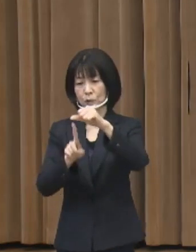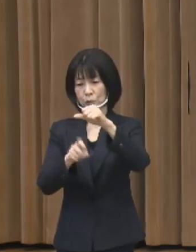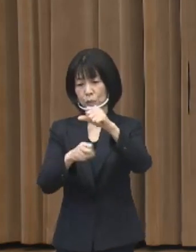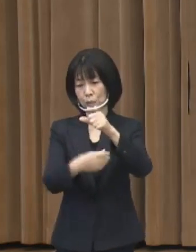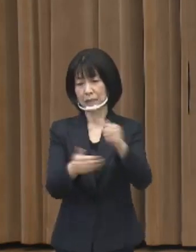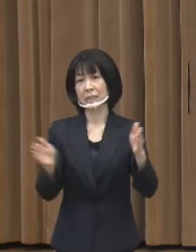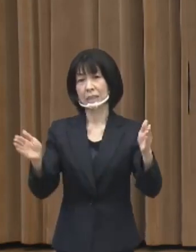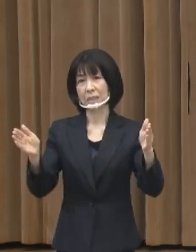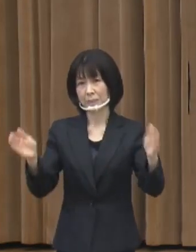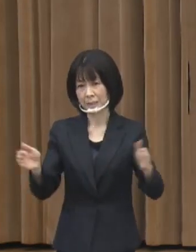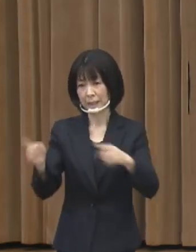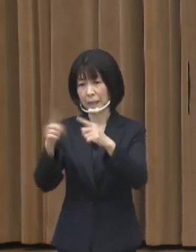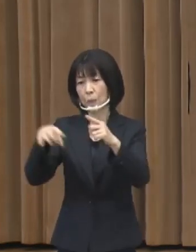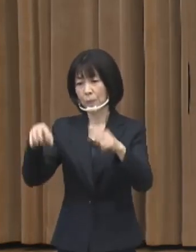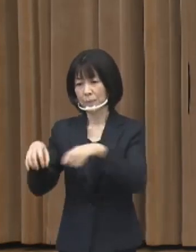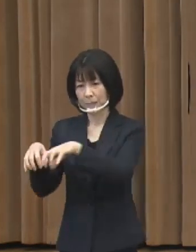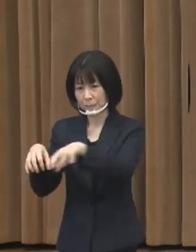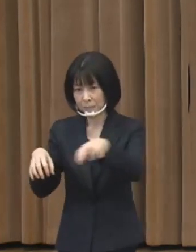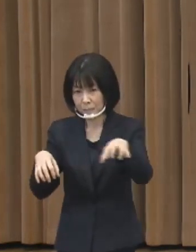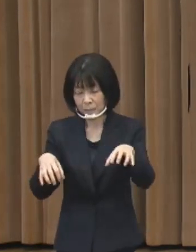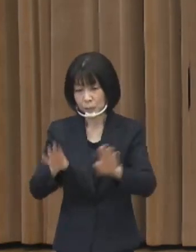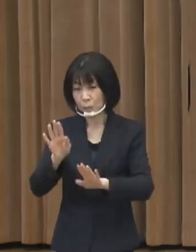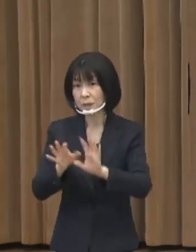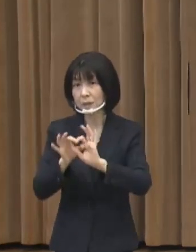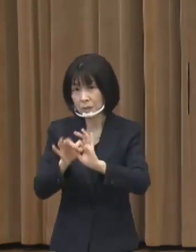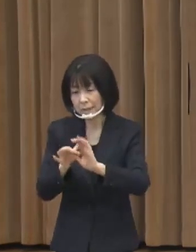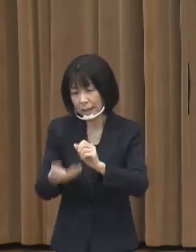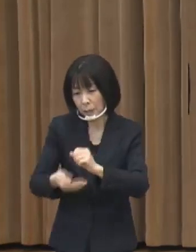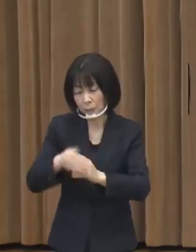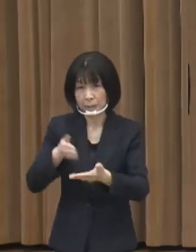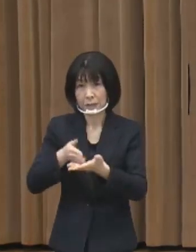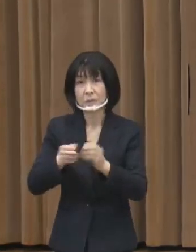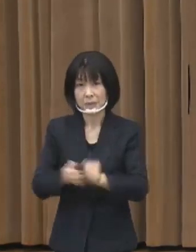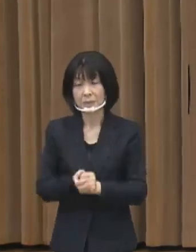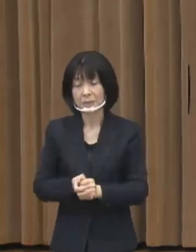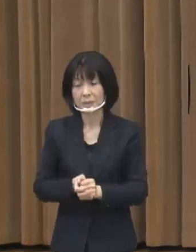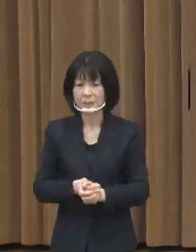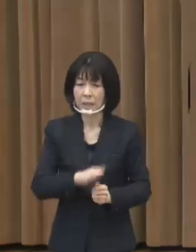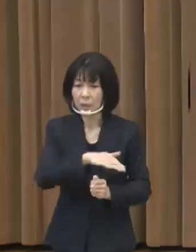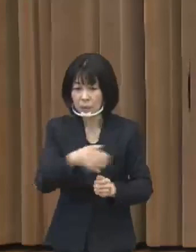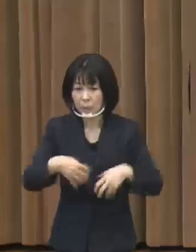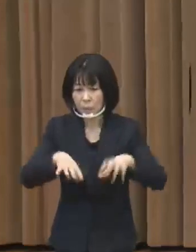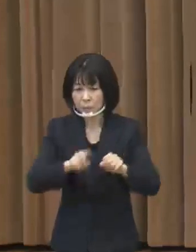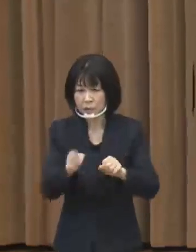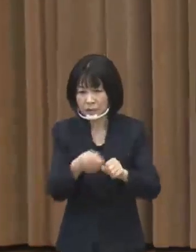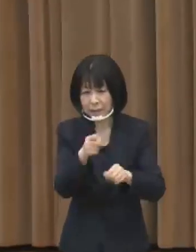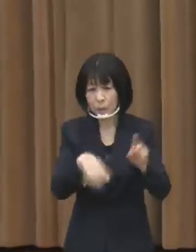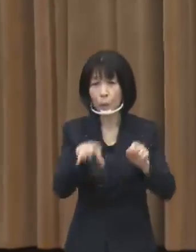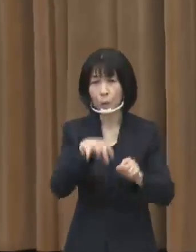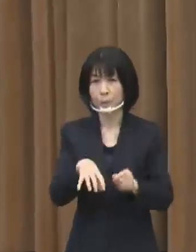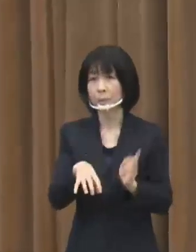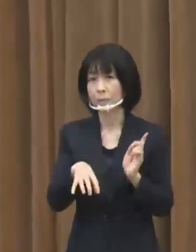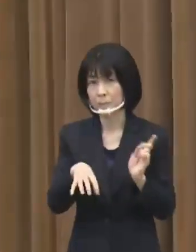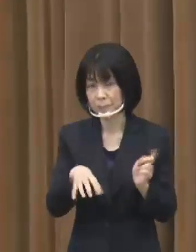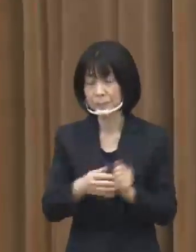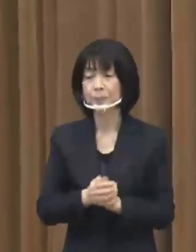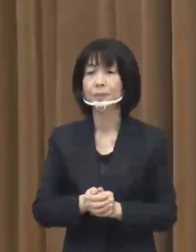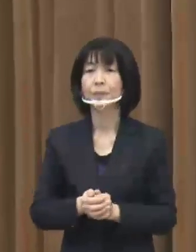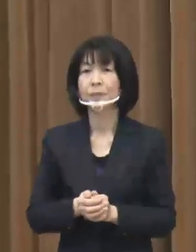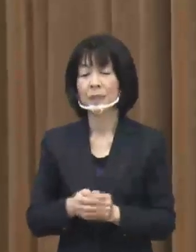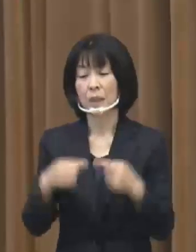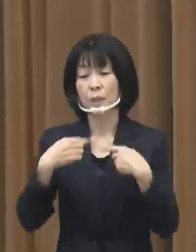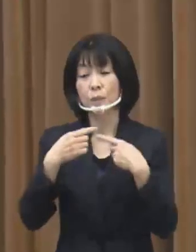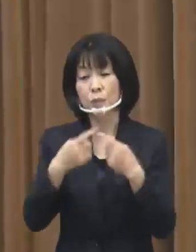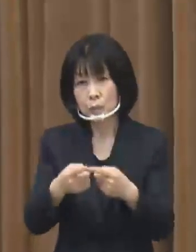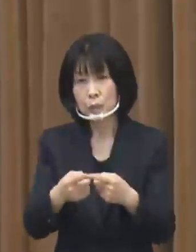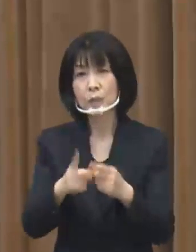までの各公園の運用について補足説明します。子ども動物自然公園においては、入